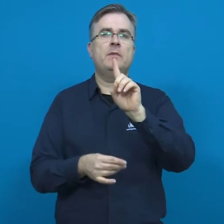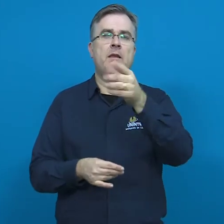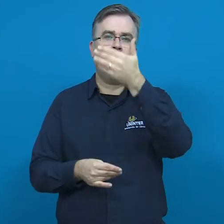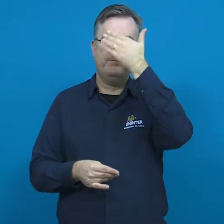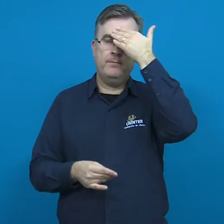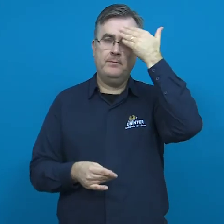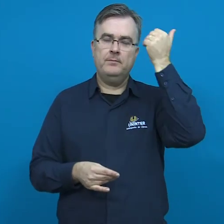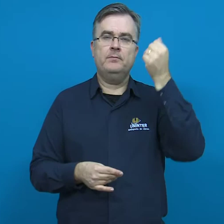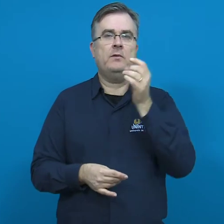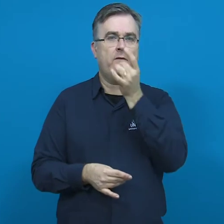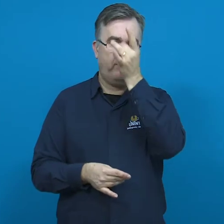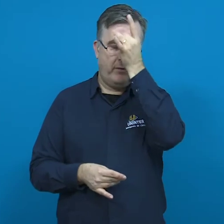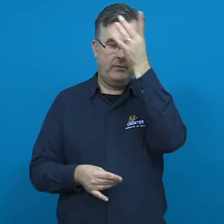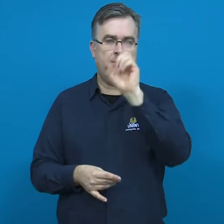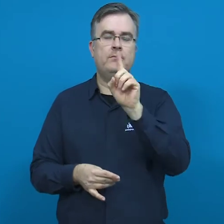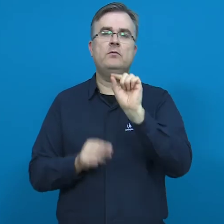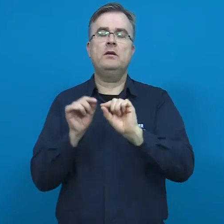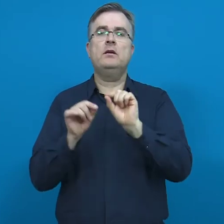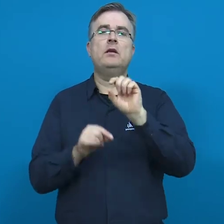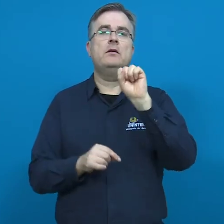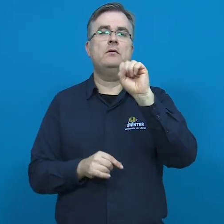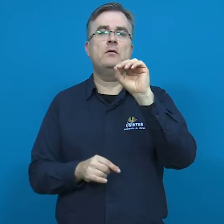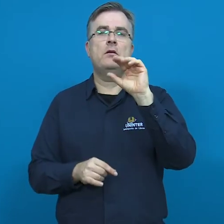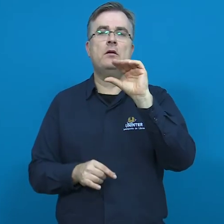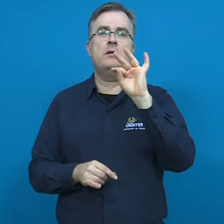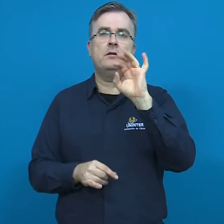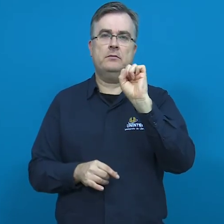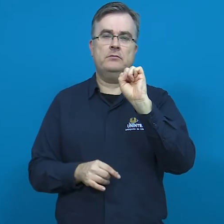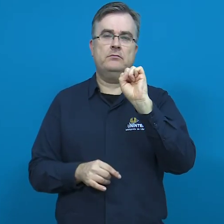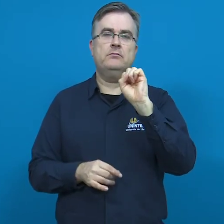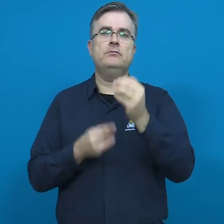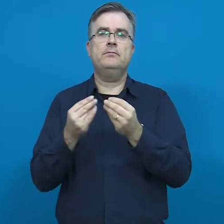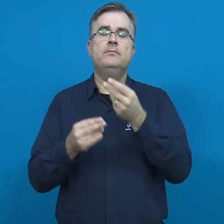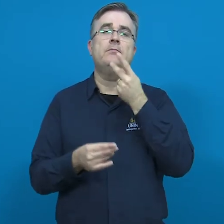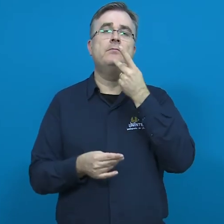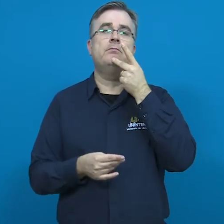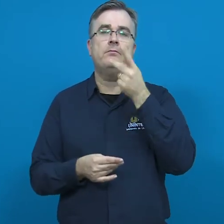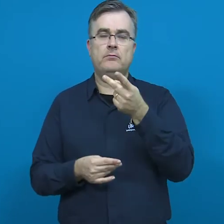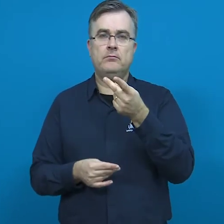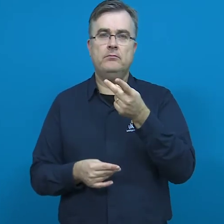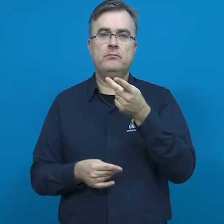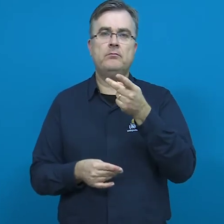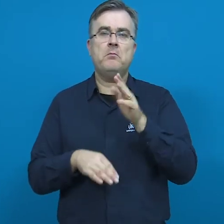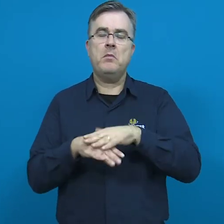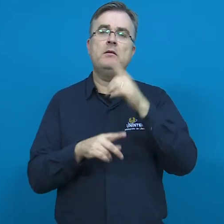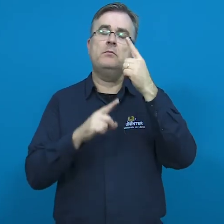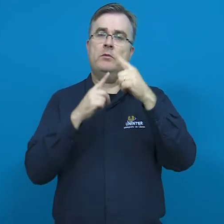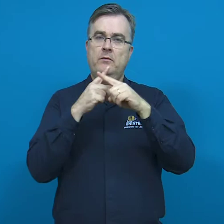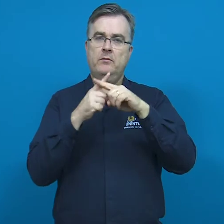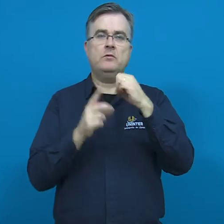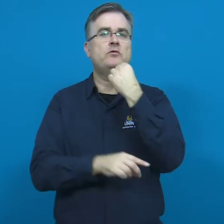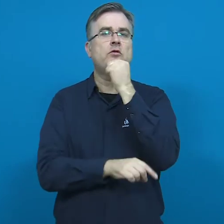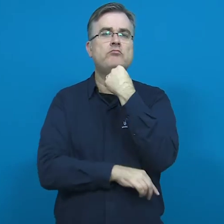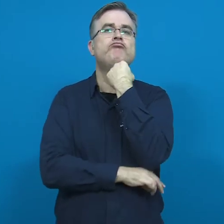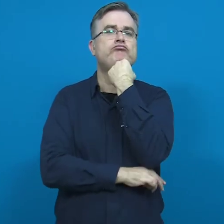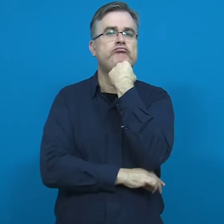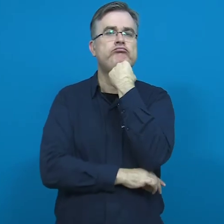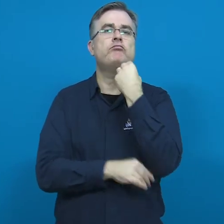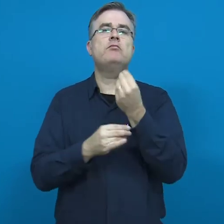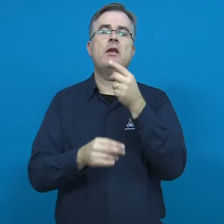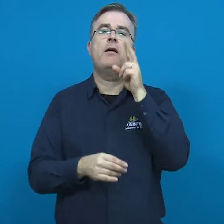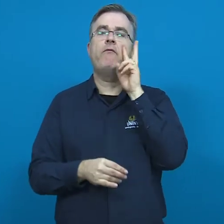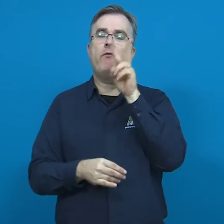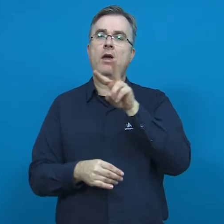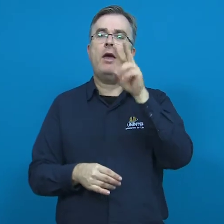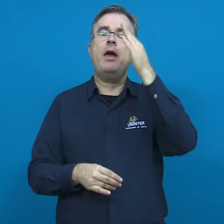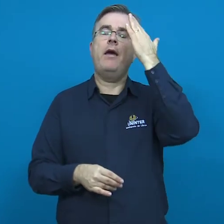ou, sabe, não esquecer tão facilmente quem é Sócrates, porque quando for falado em Sócrates mais uma vez, 2,